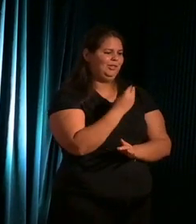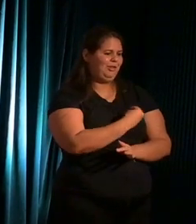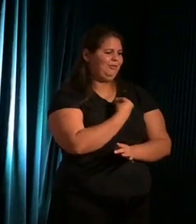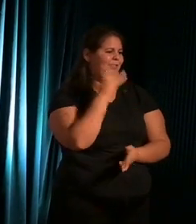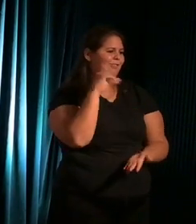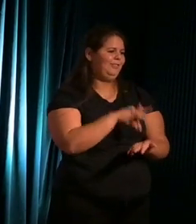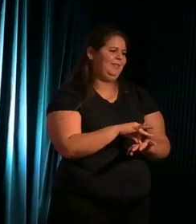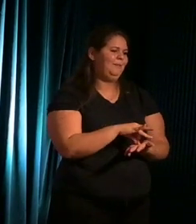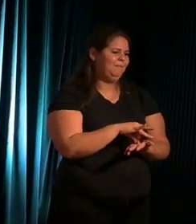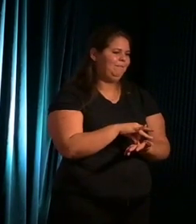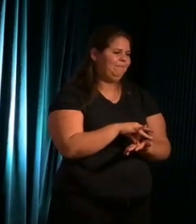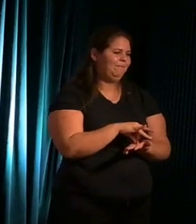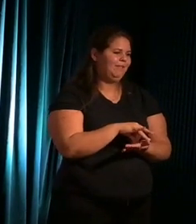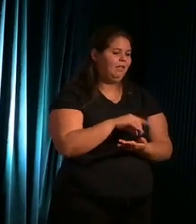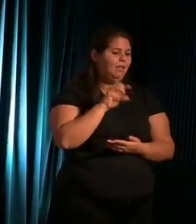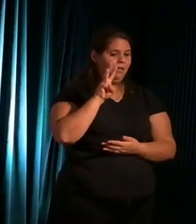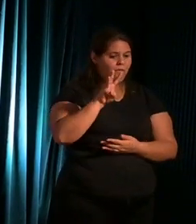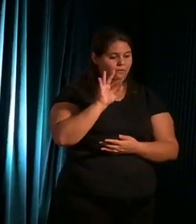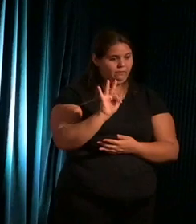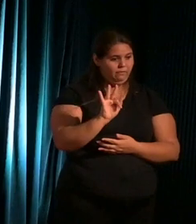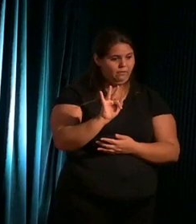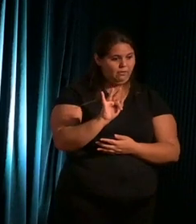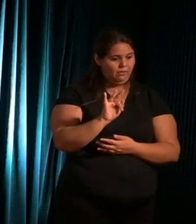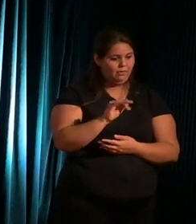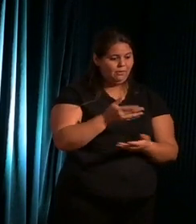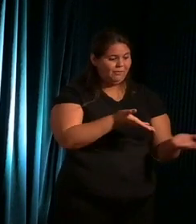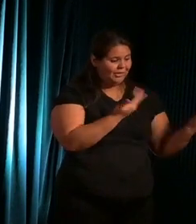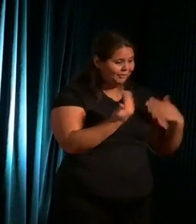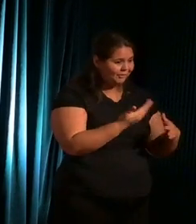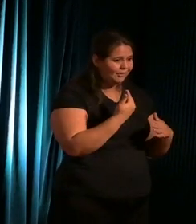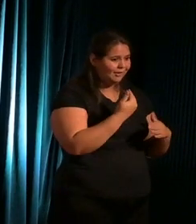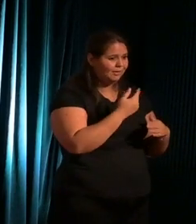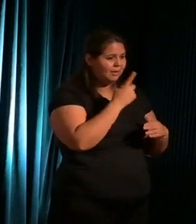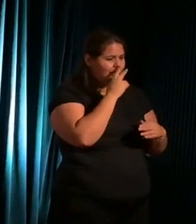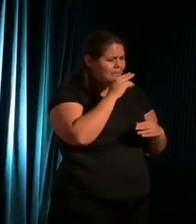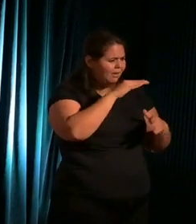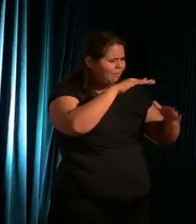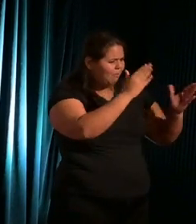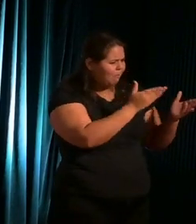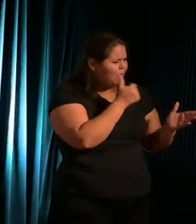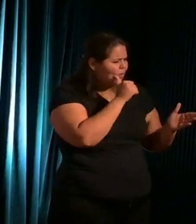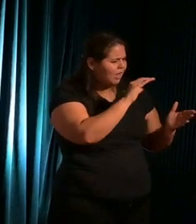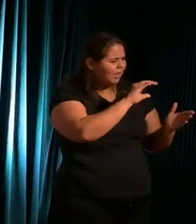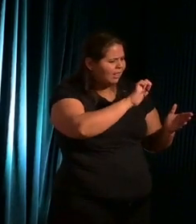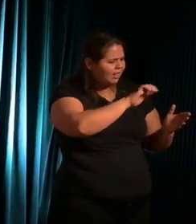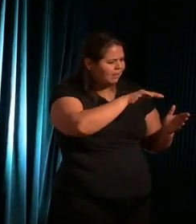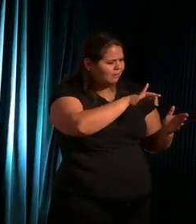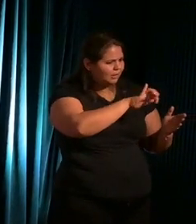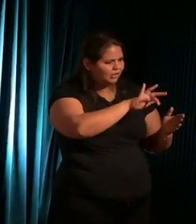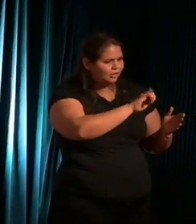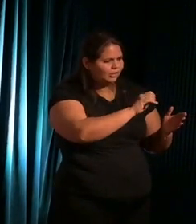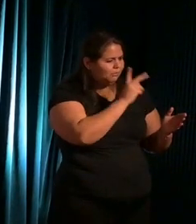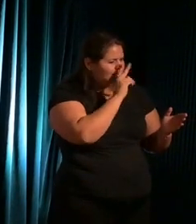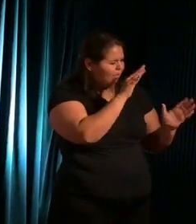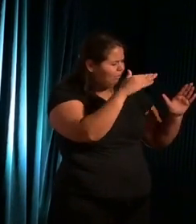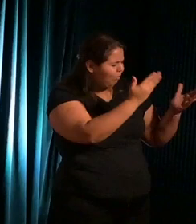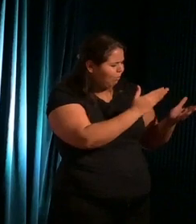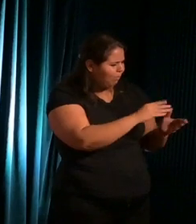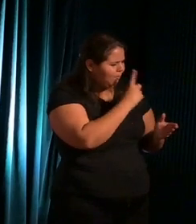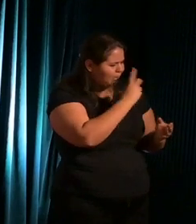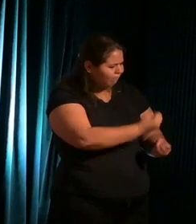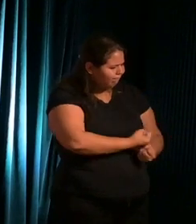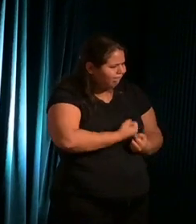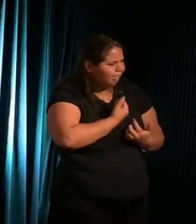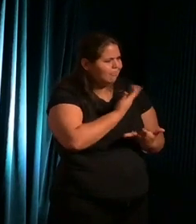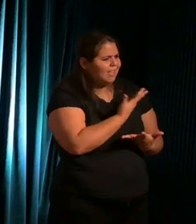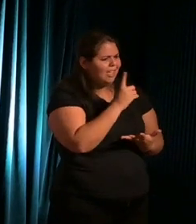Então, o Walter é aquela pessoa que está ali dizendo para a gente, Clementina de Jesus, nossa grande musa, nossa grande encantadora, nossa